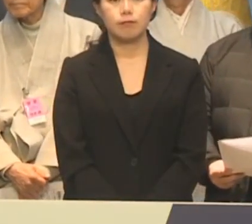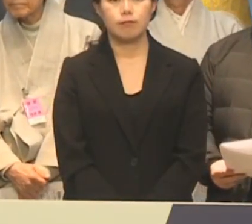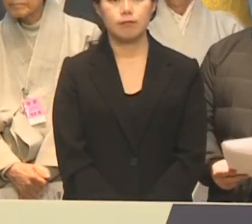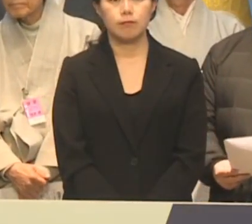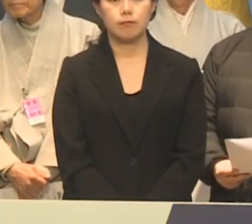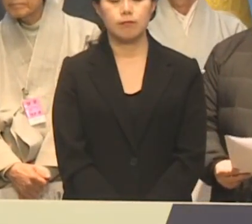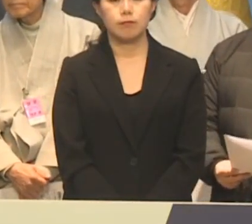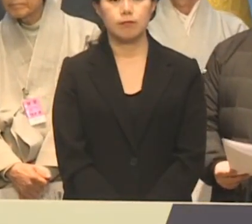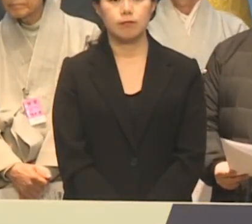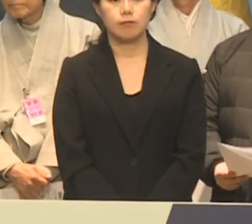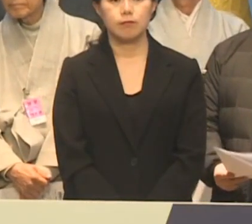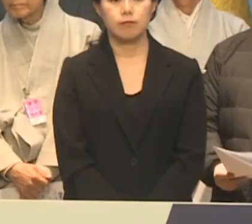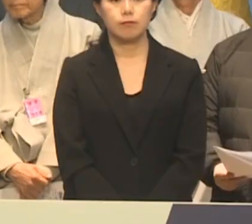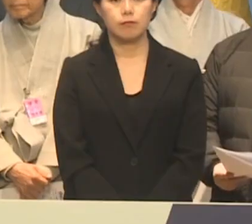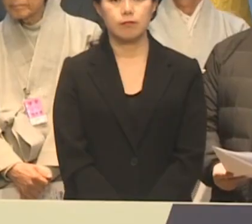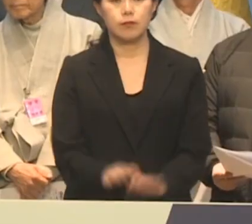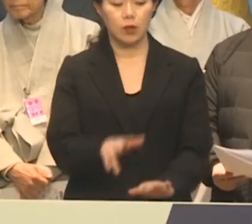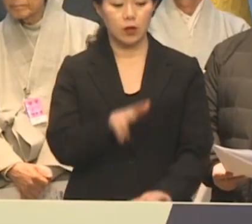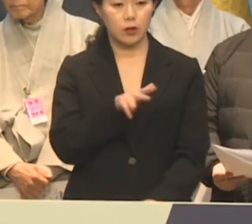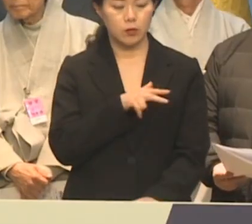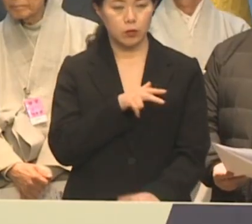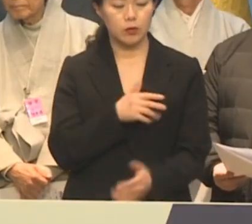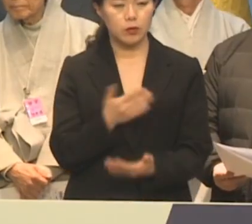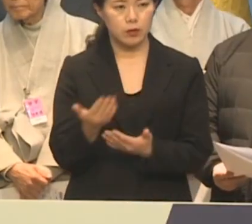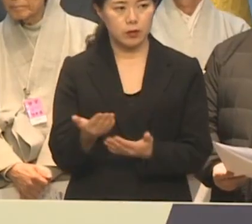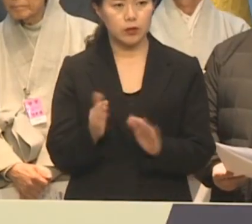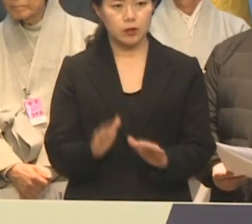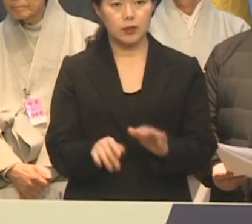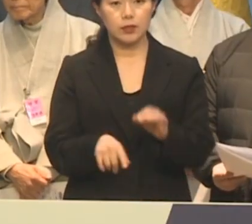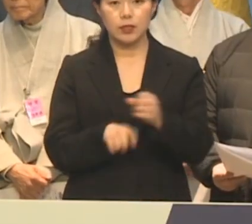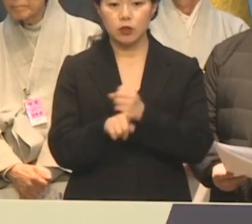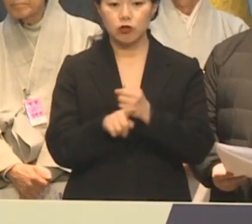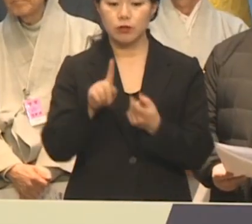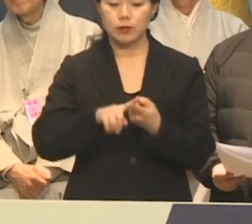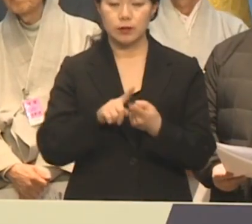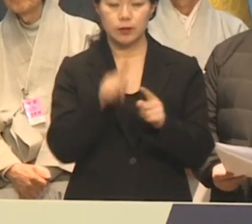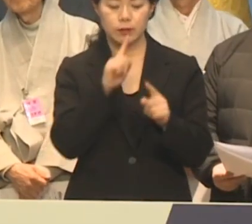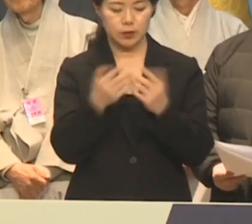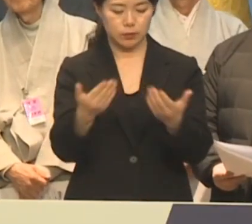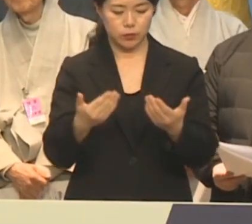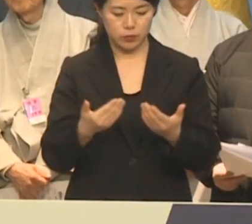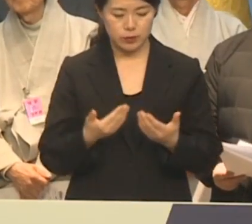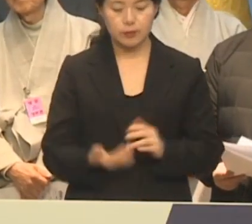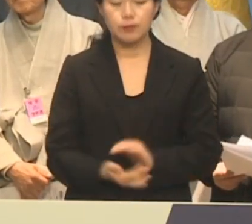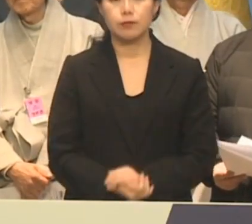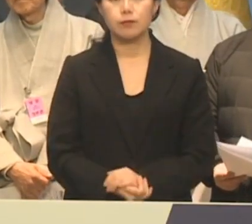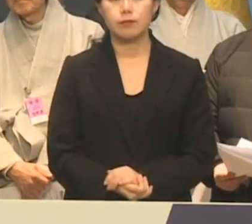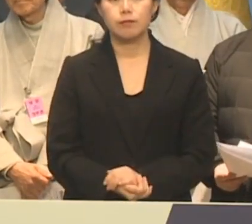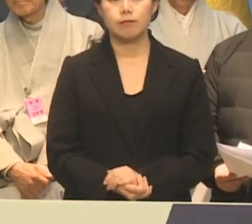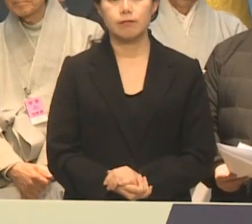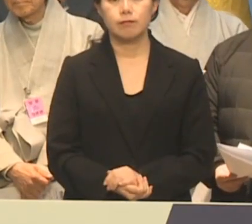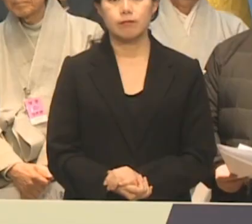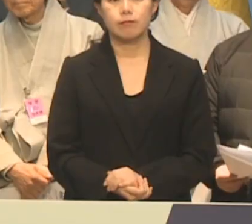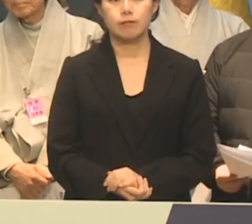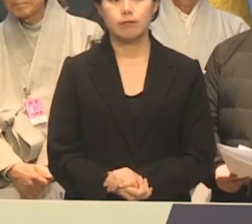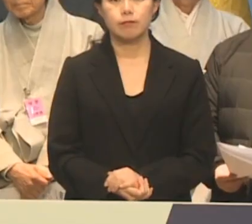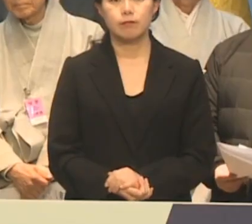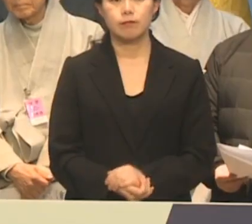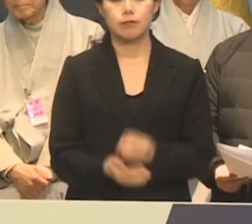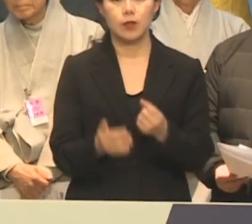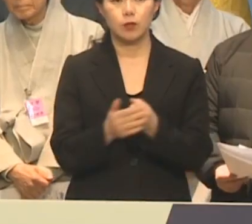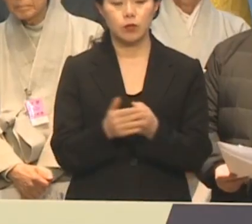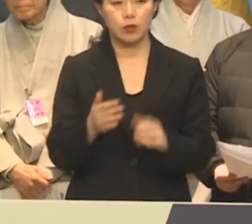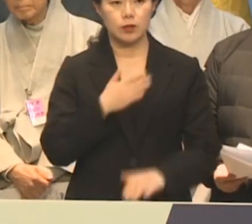앞에서 이영선 의원님께서 취지에 대해서 충분히 말씀해 주셨기 때문에 따로